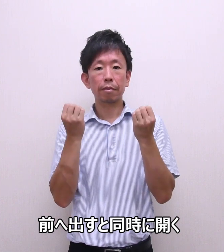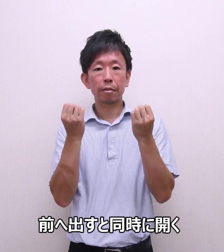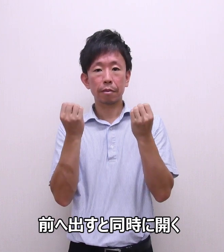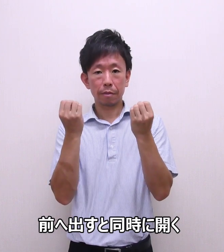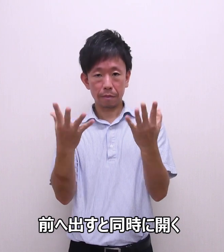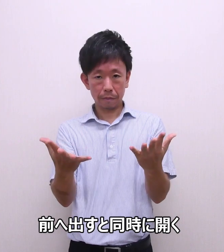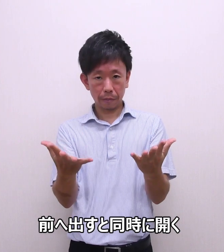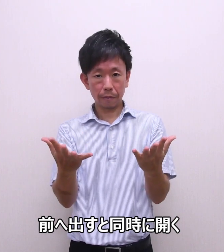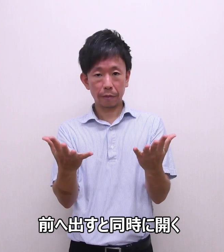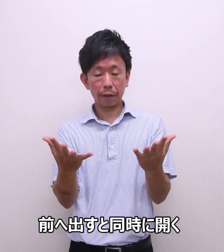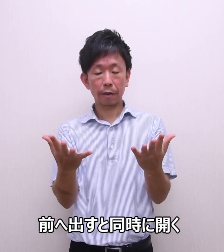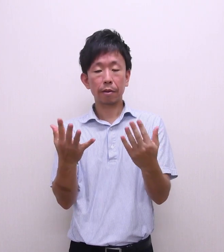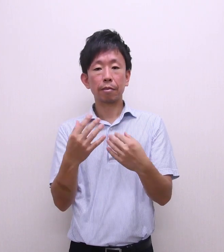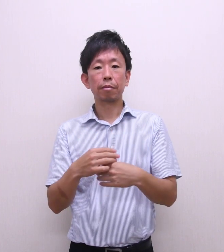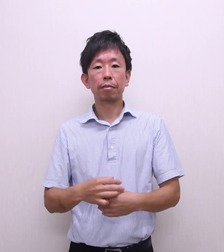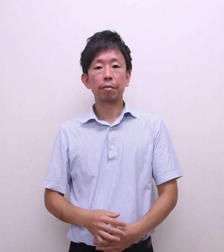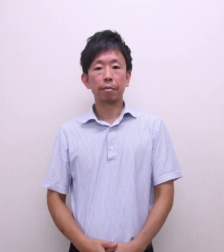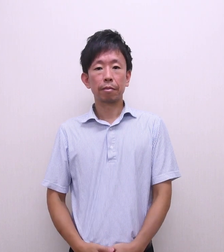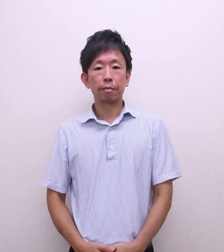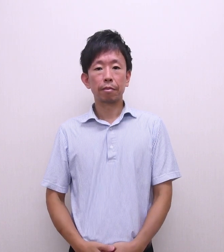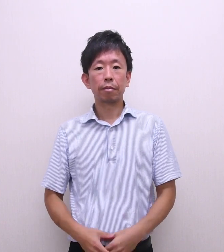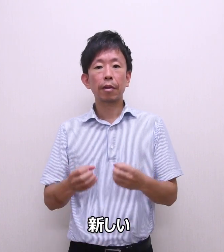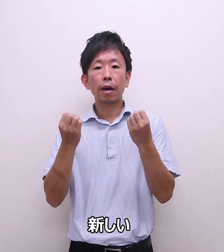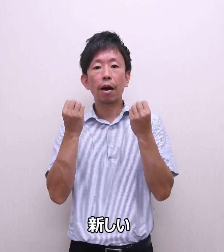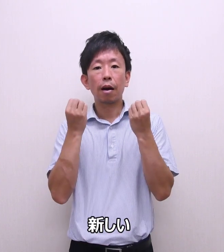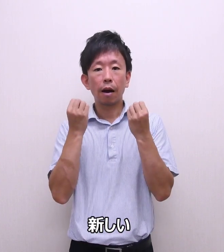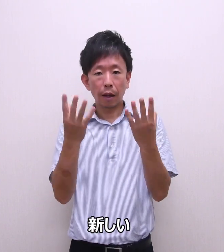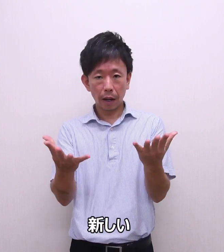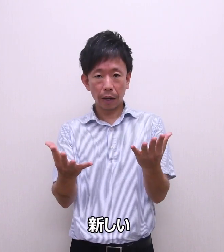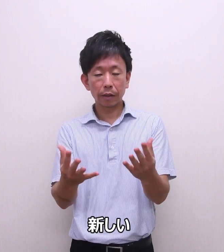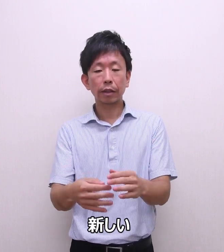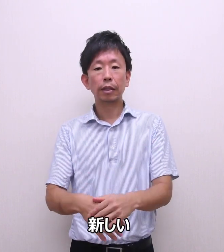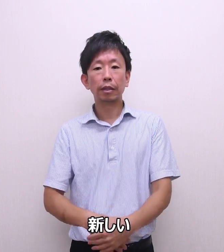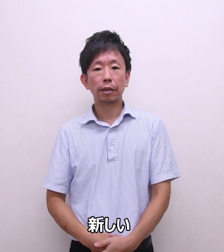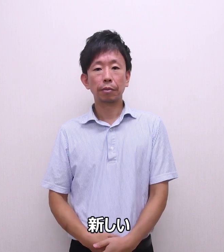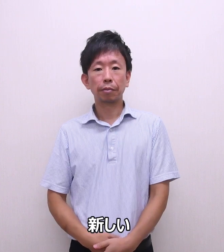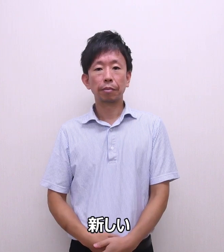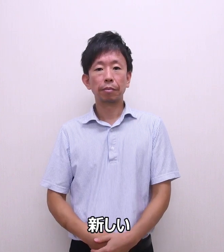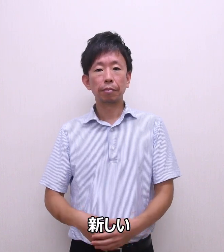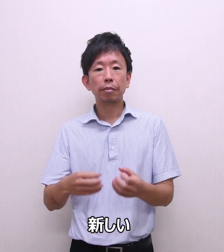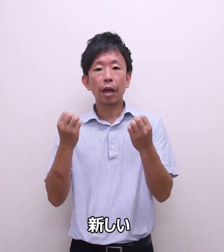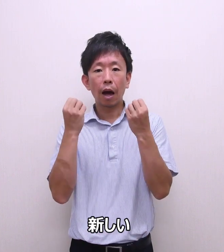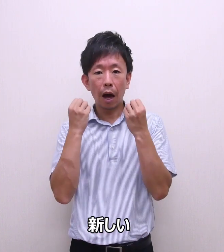時に開く。新しい、新しい。